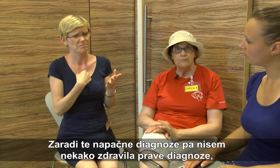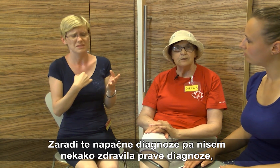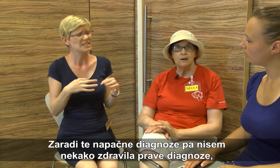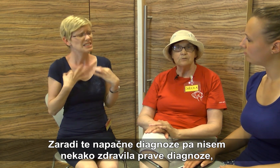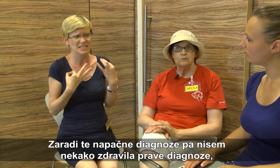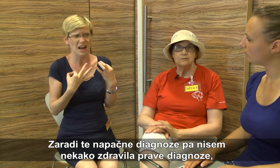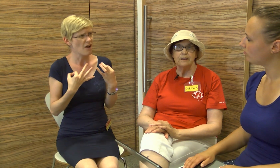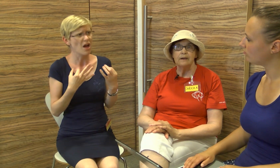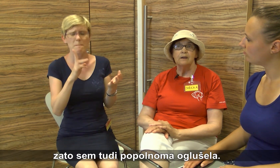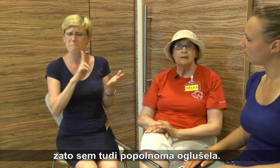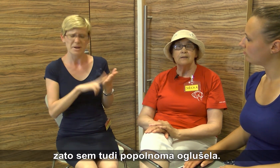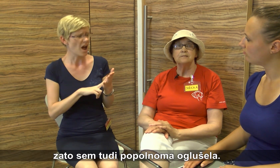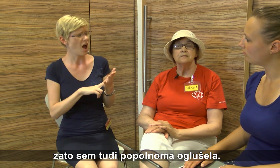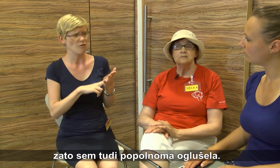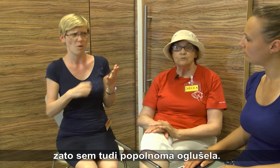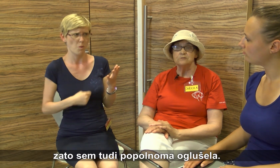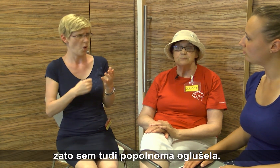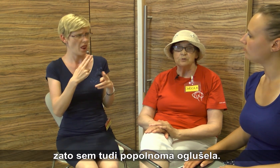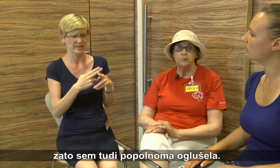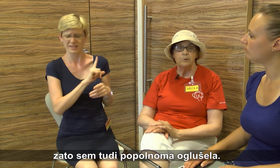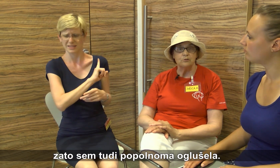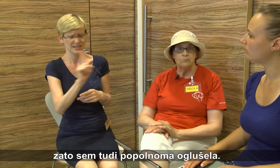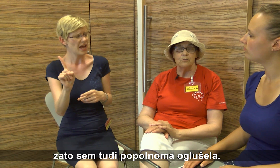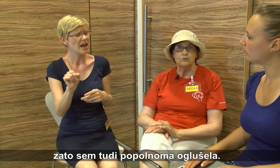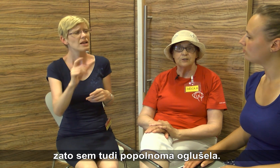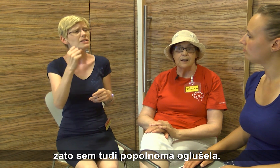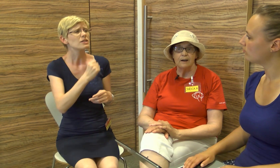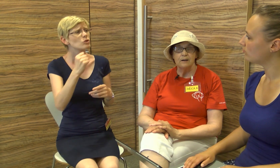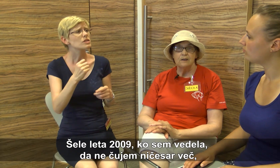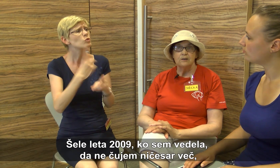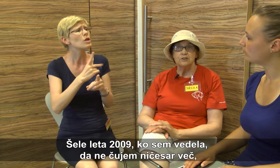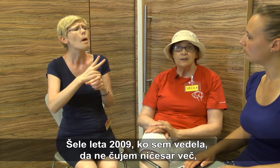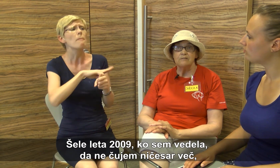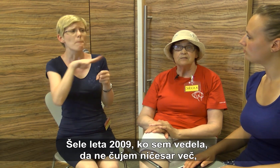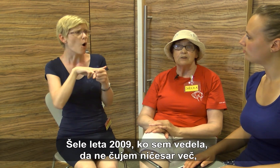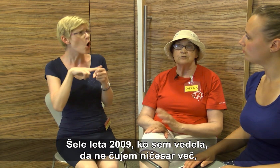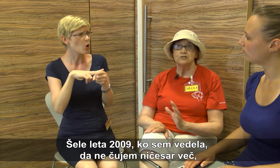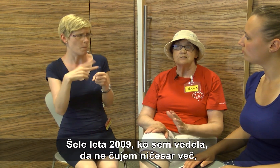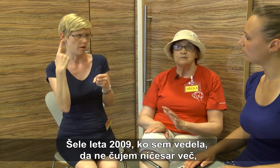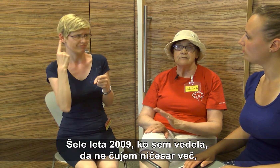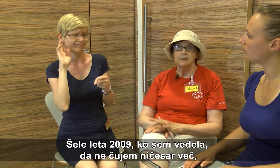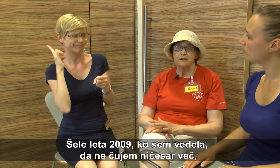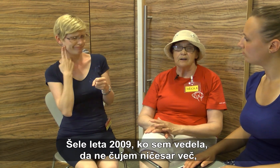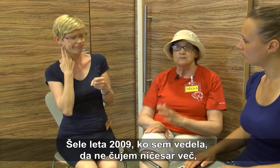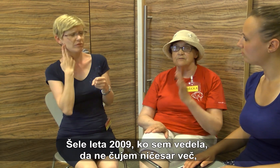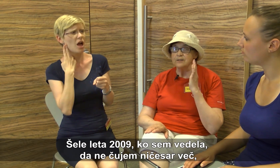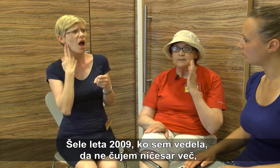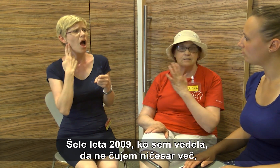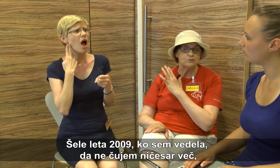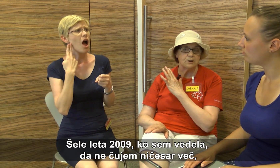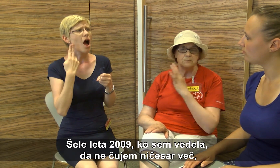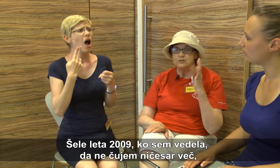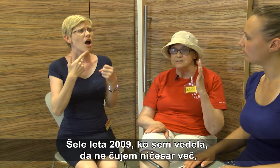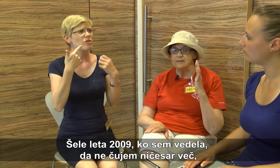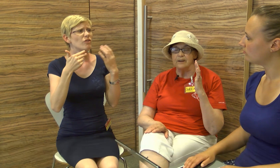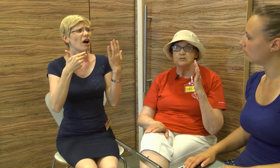zdravila pravo diagnozo in zato sem tudi popolnoma oglašila. Šele 2009, ko sem vedela, da